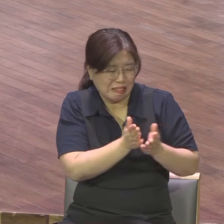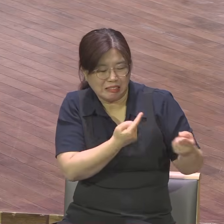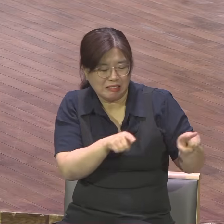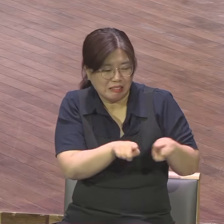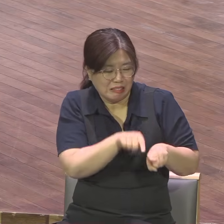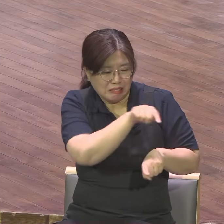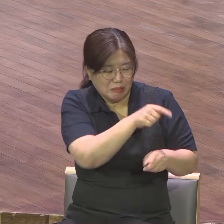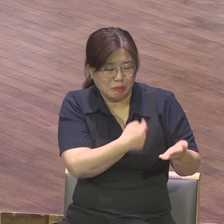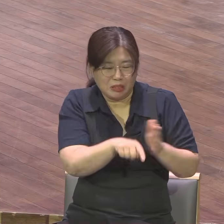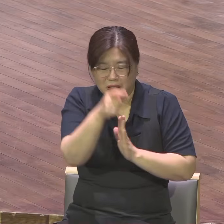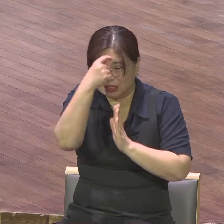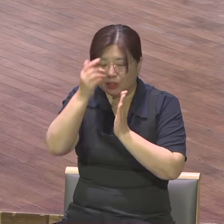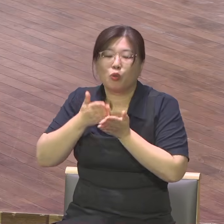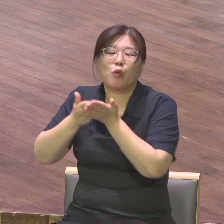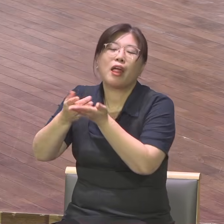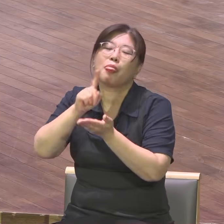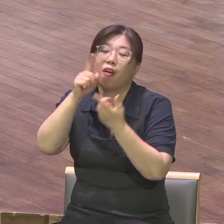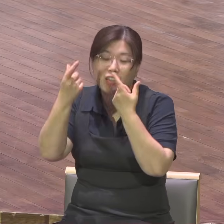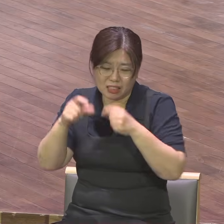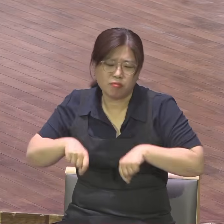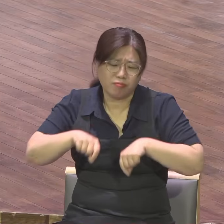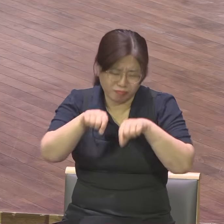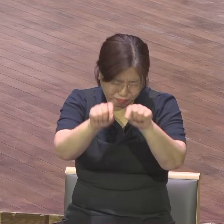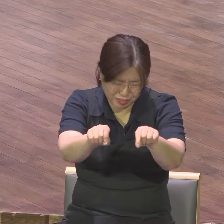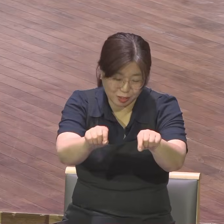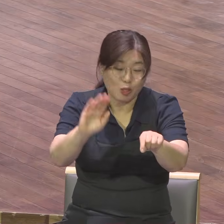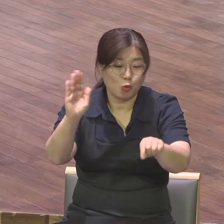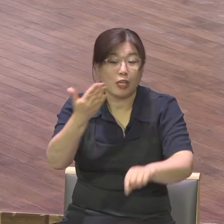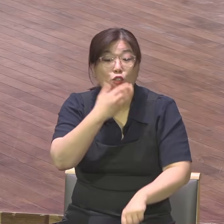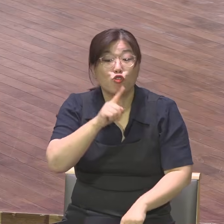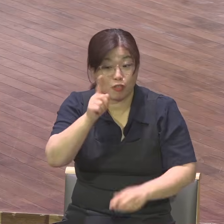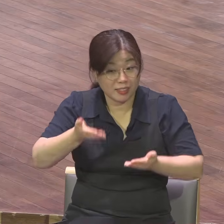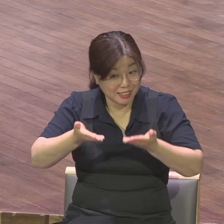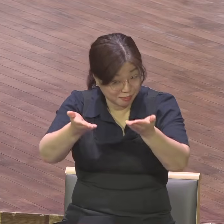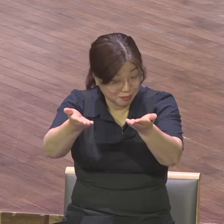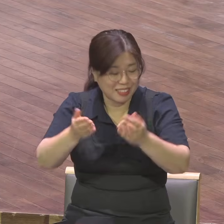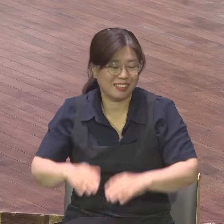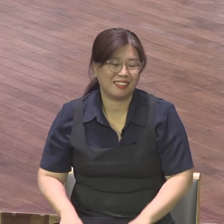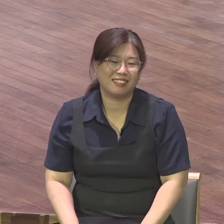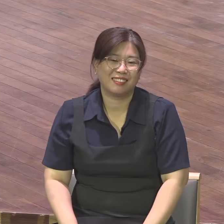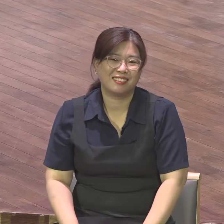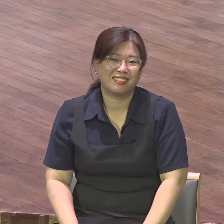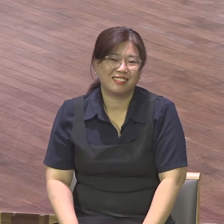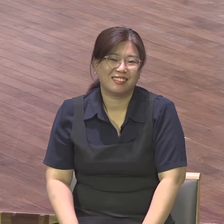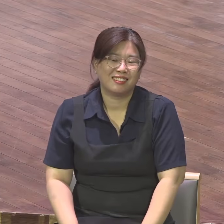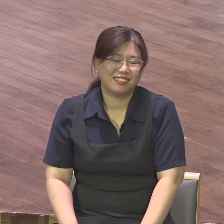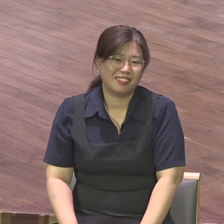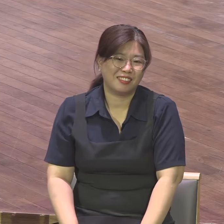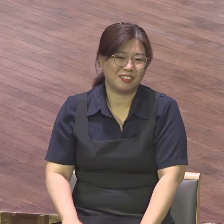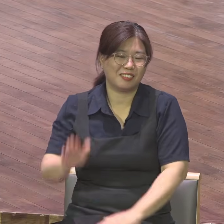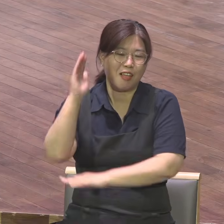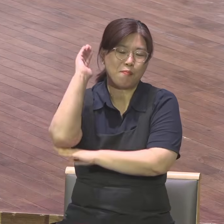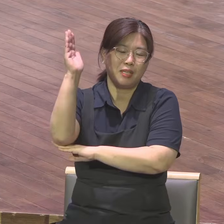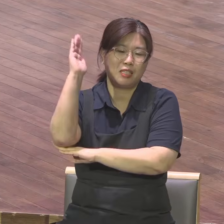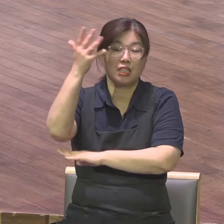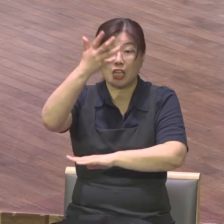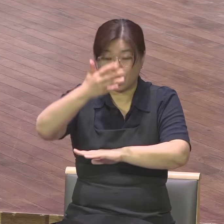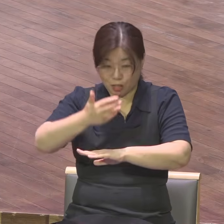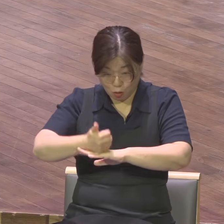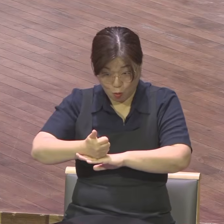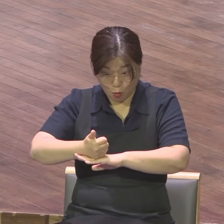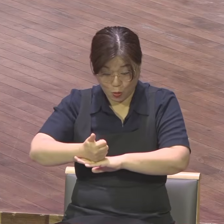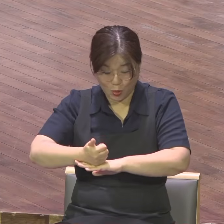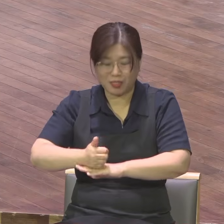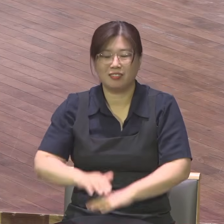언약 공동체 되기를 주님으로 축복합니다. 결론입니다. 오늘 살펴본 것처럼 예레미야